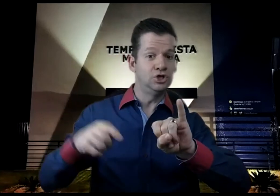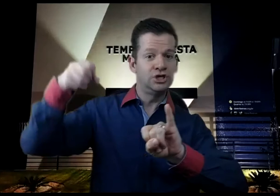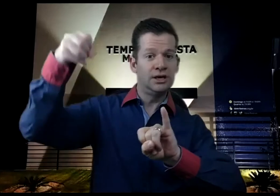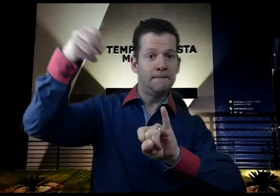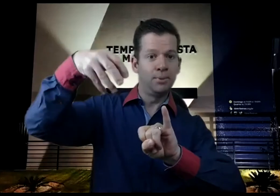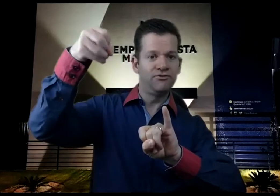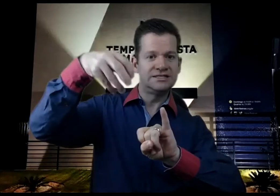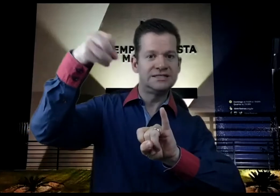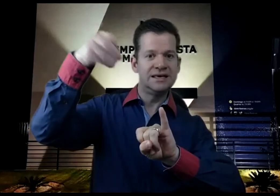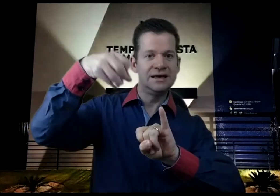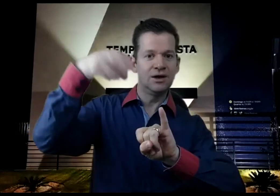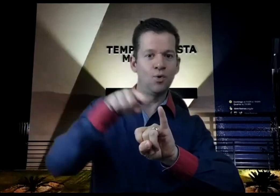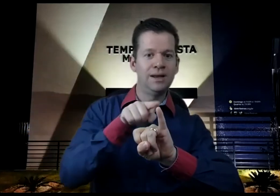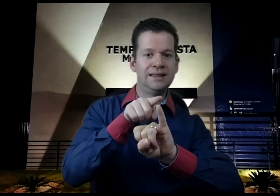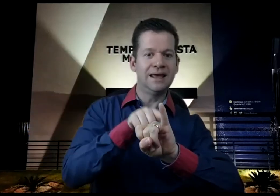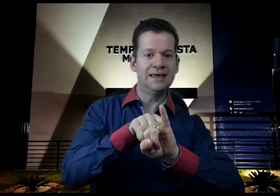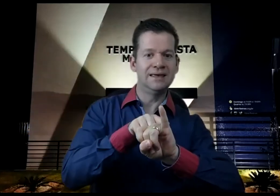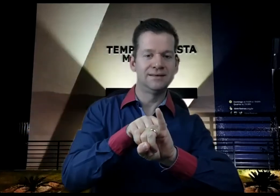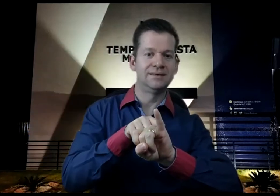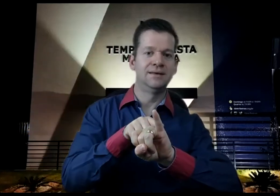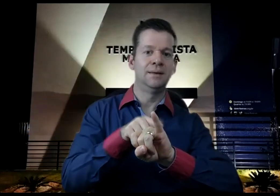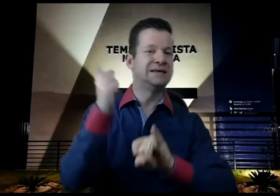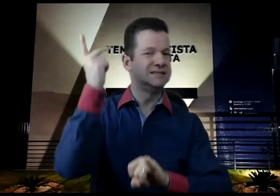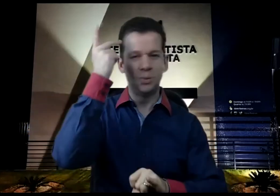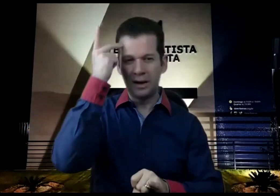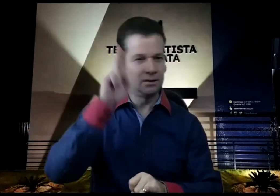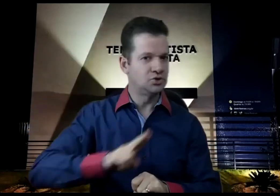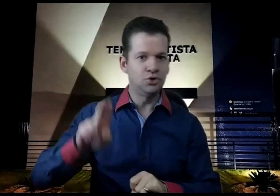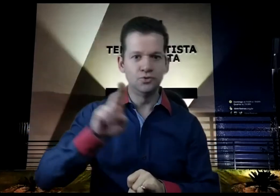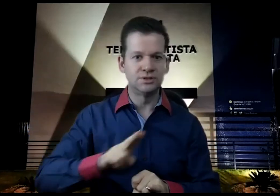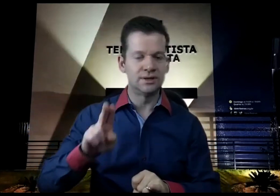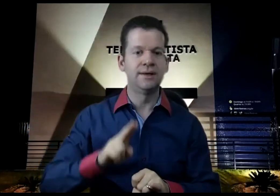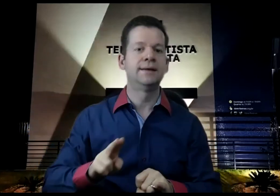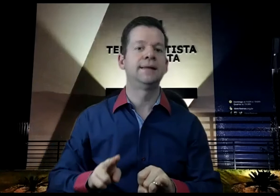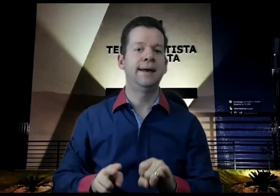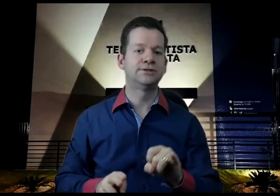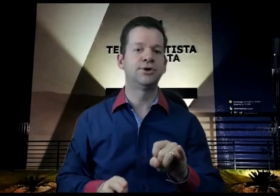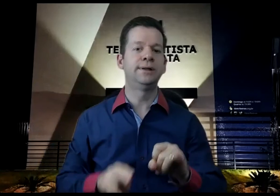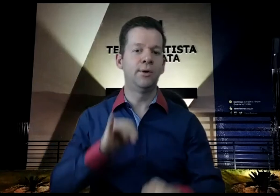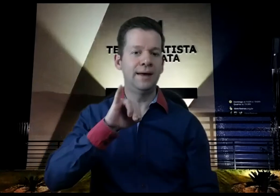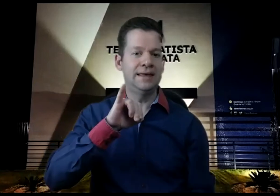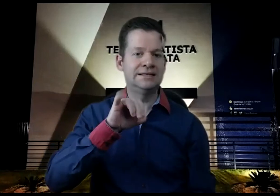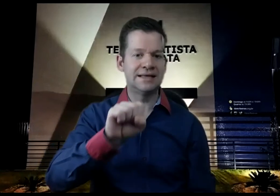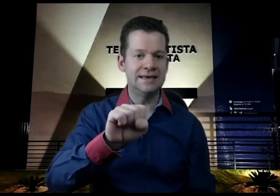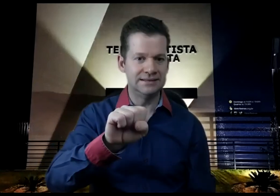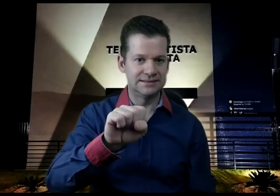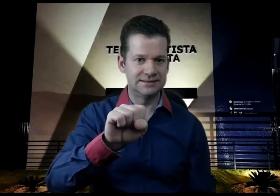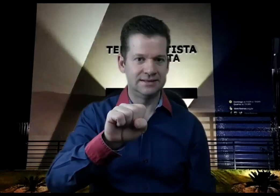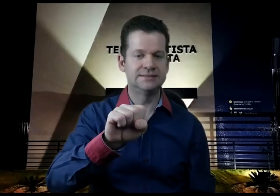de profecia com a letra I. Mas em São Paulo não se usa, tá? É só, então, Isaías.